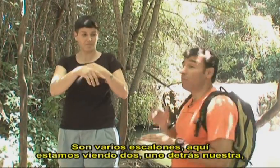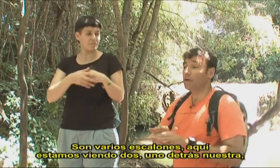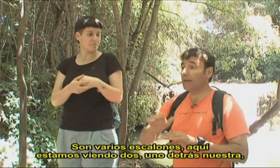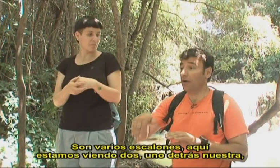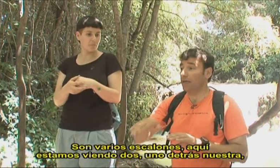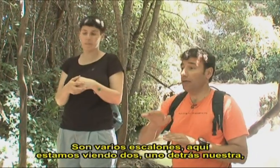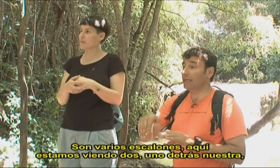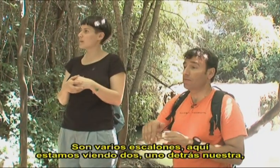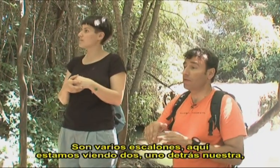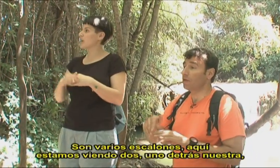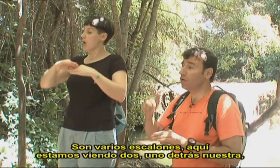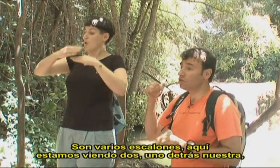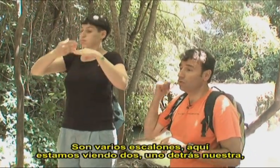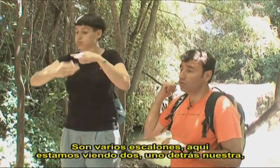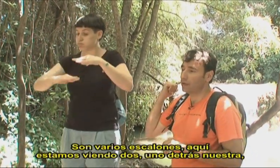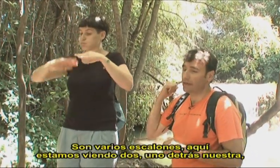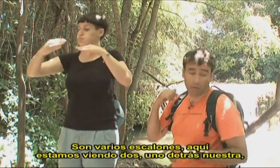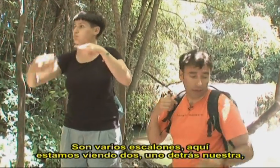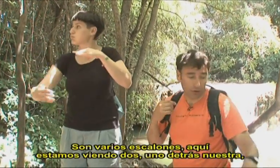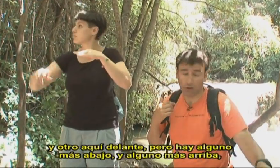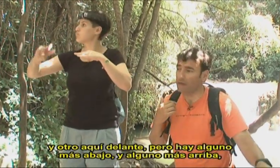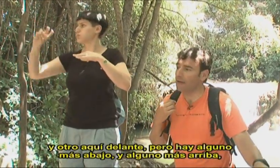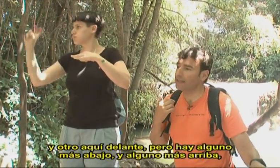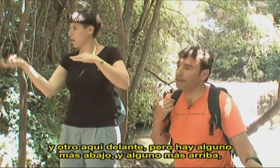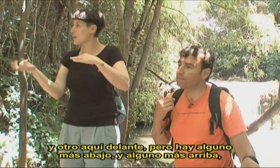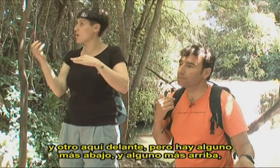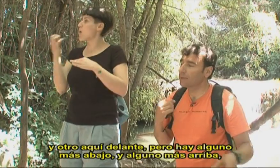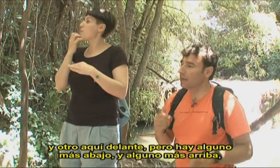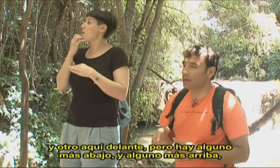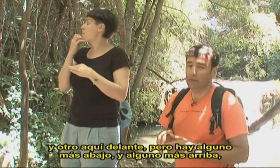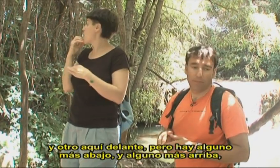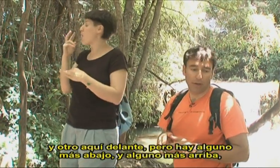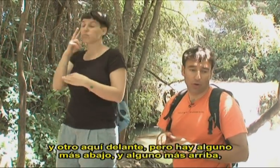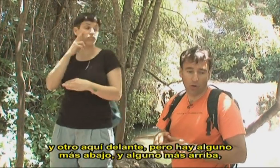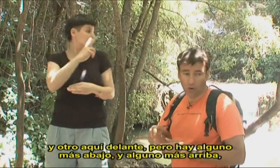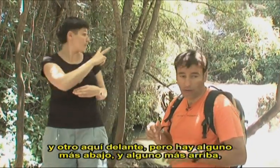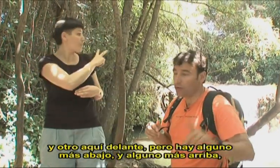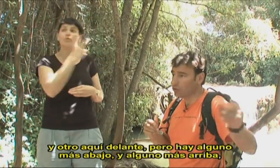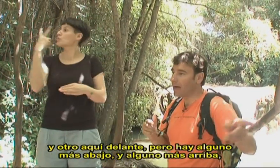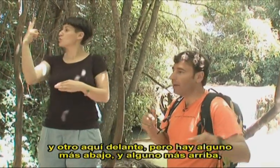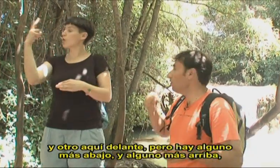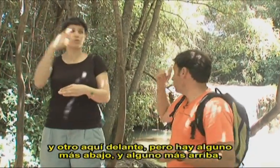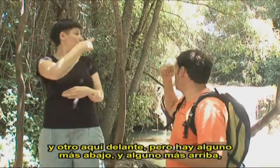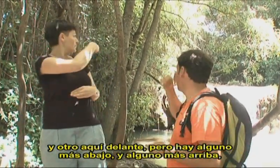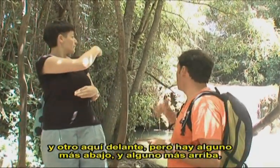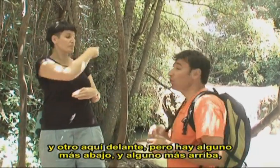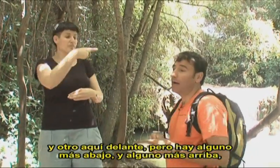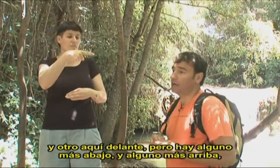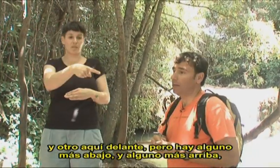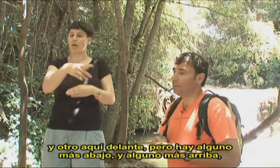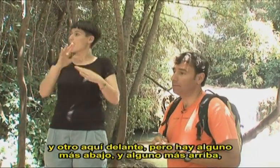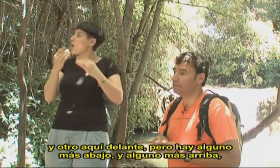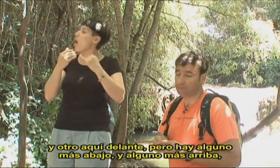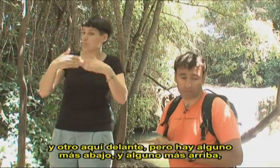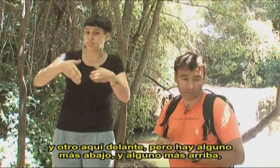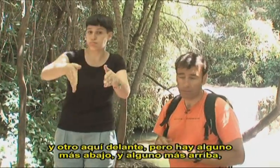Son varios escalones, aquí estamos viendo dos, uno detrás nuestra y otro aquí delante, pero hay alguno más abajo y todavía alguno más